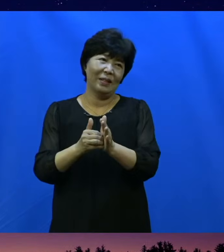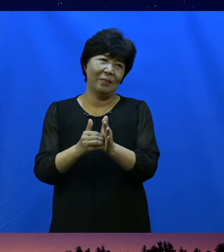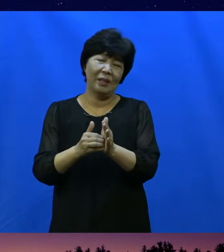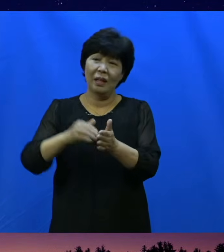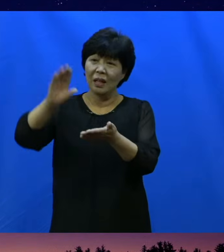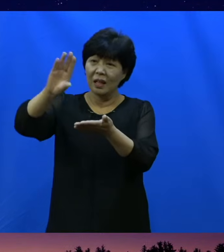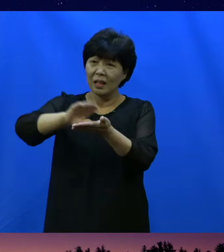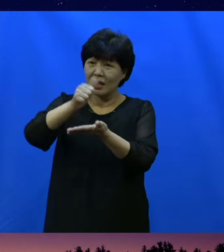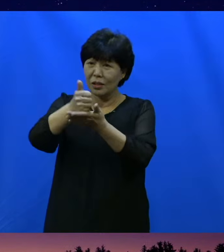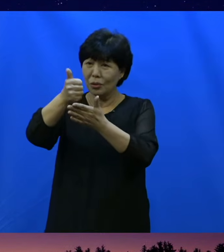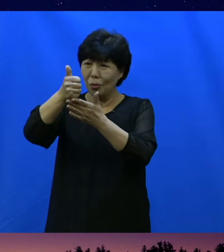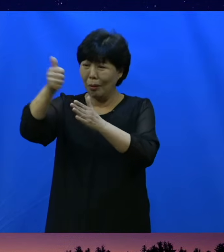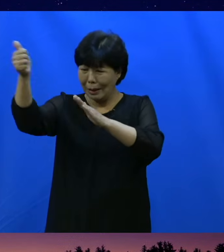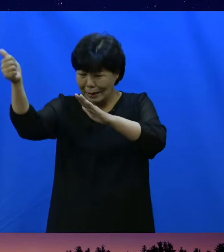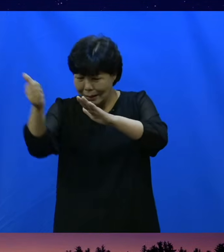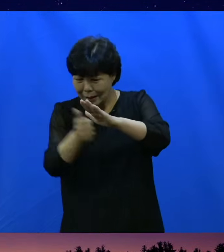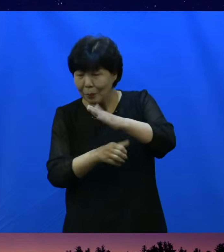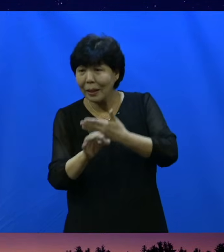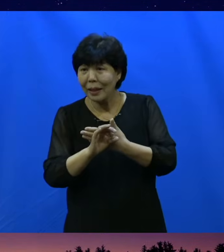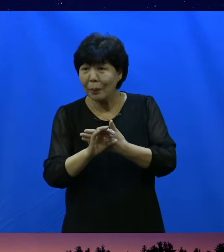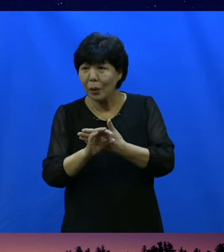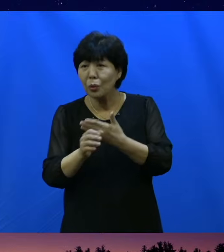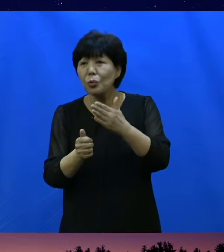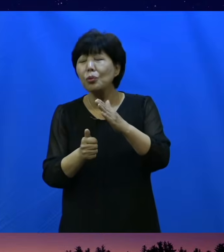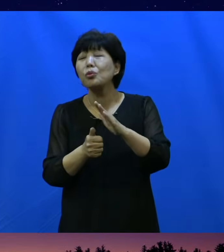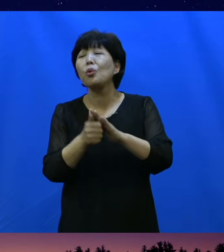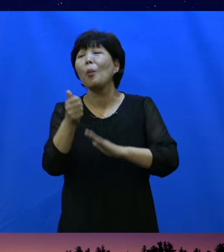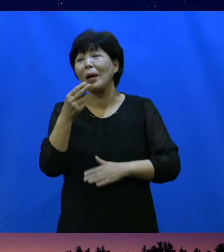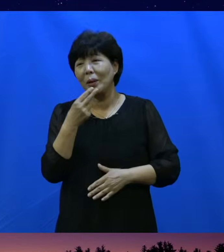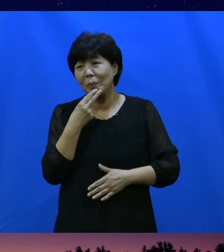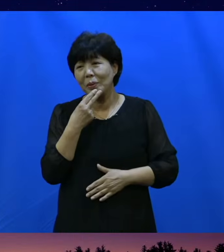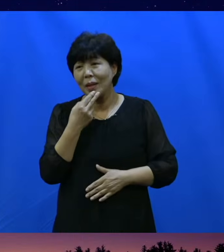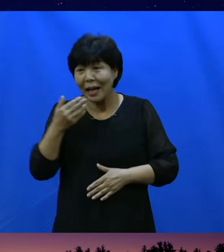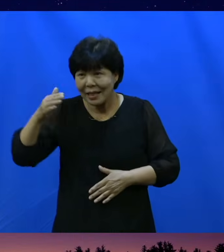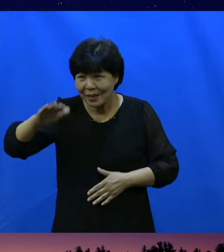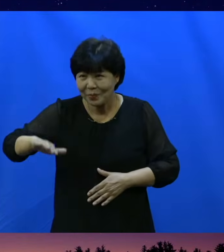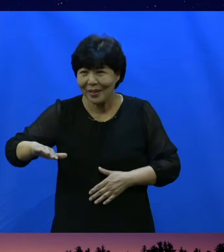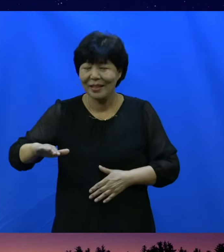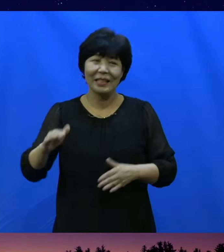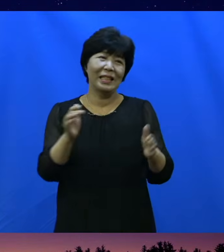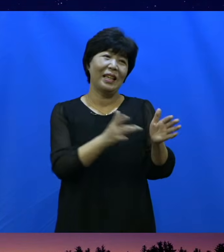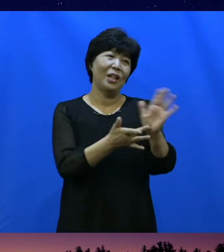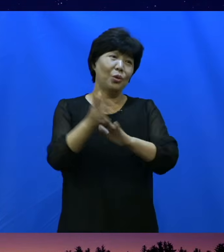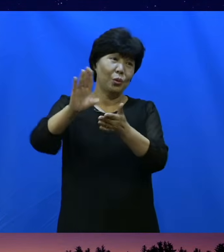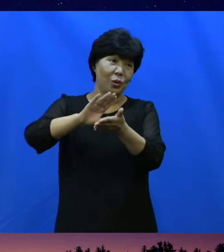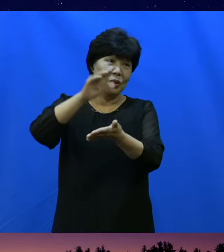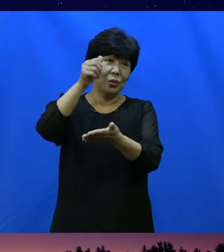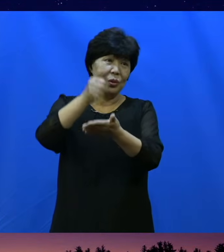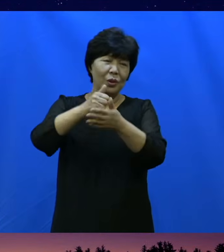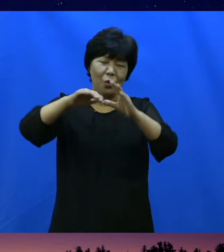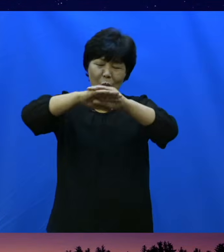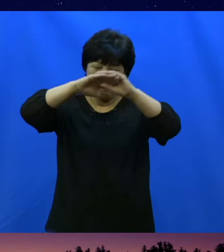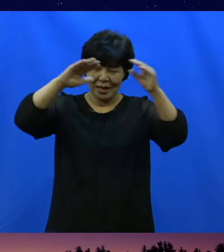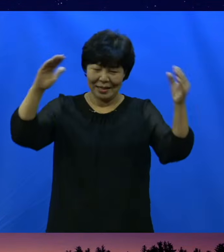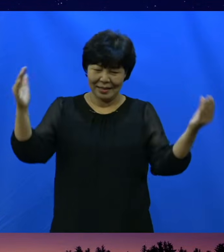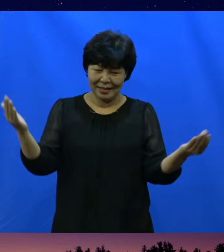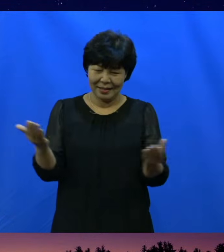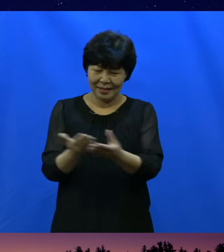실패하셨다면 우리에게는 소망이 없습니다. 그러나 그분은 완전히 승리하셨습니다. 그